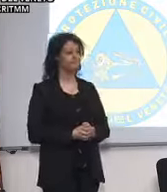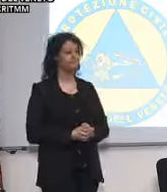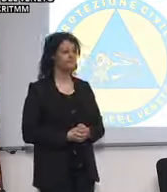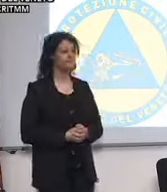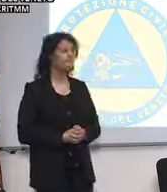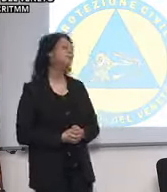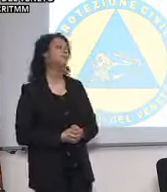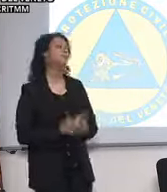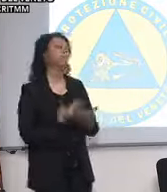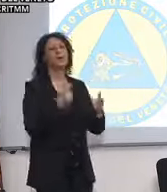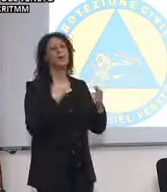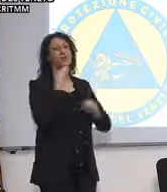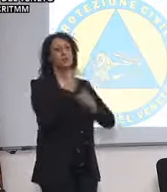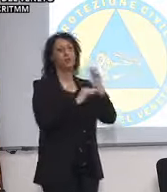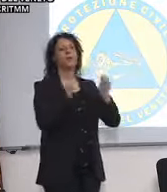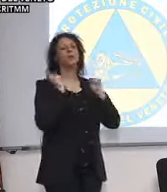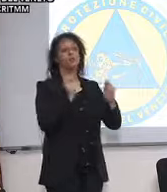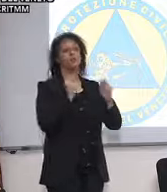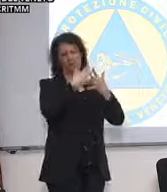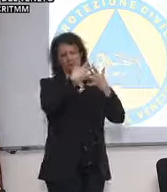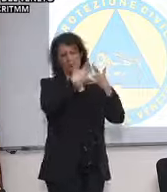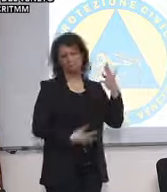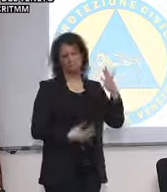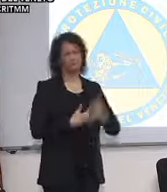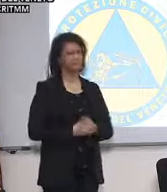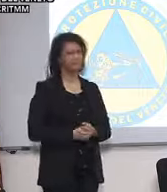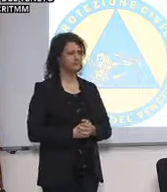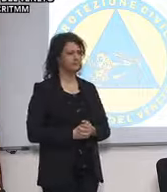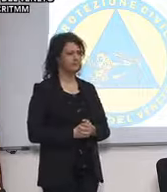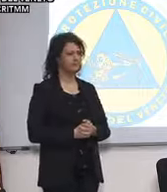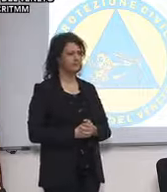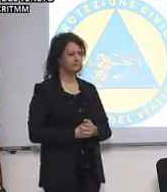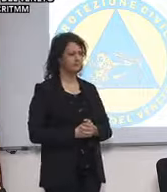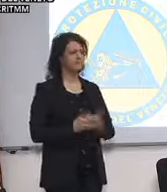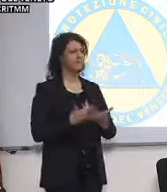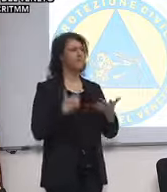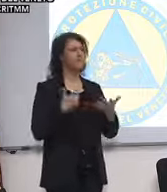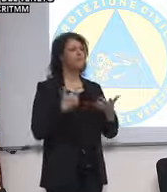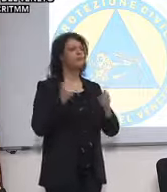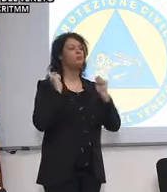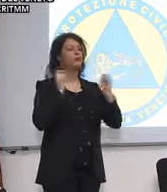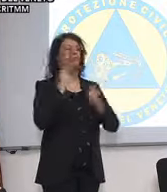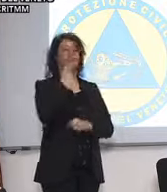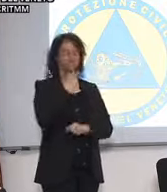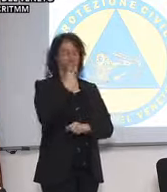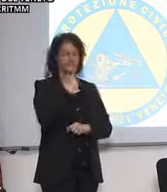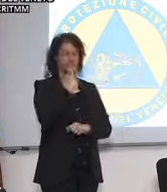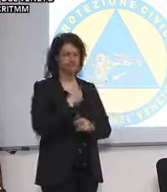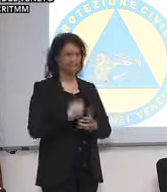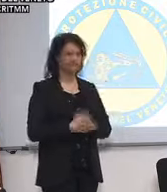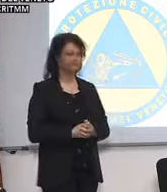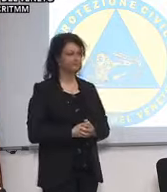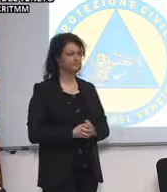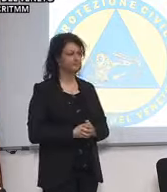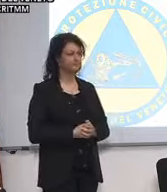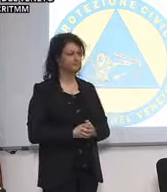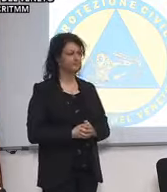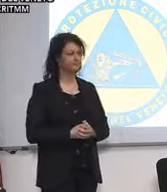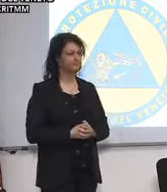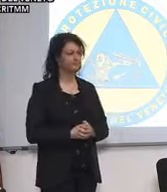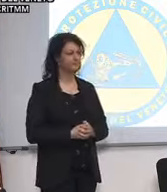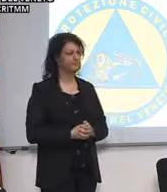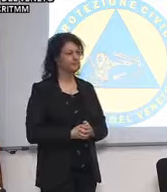marea, vado velocemente, partiamo col direttore del giornale di Vicenza, Ancetti,